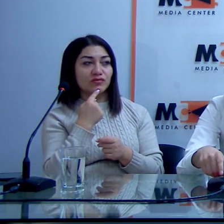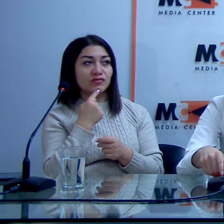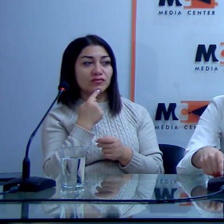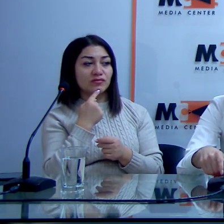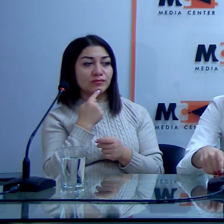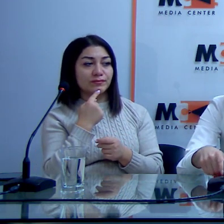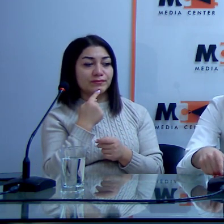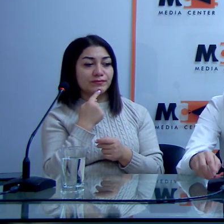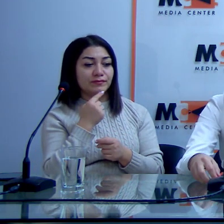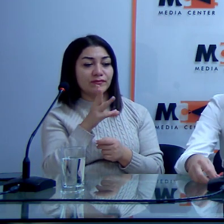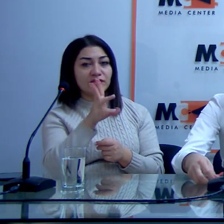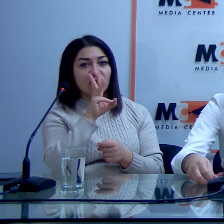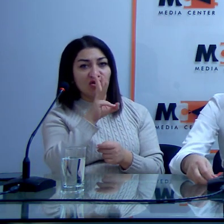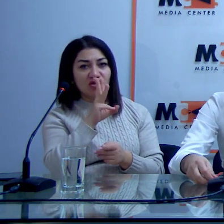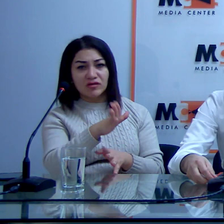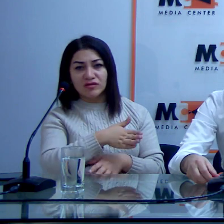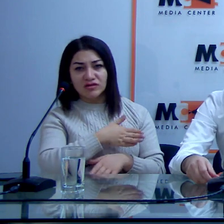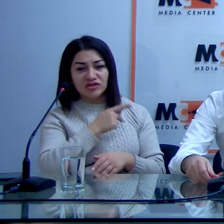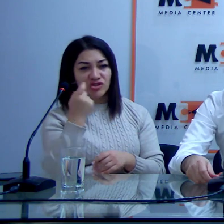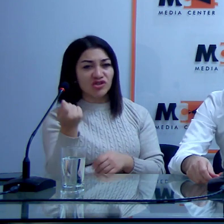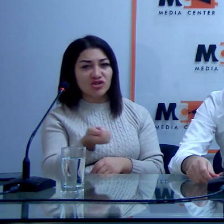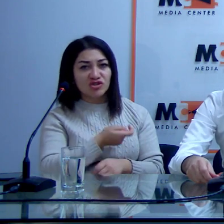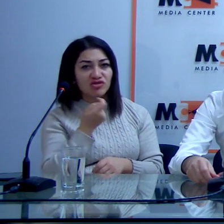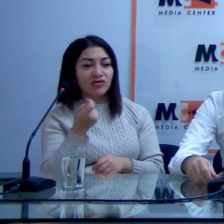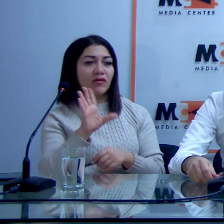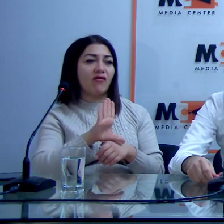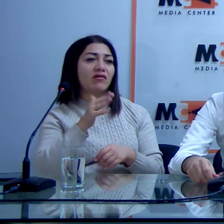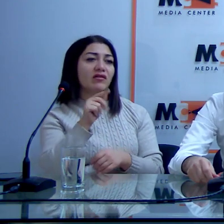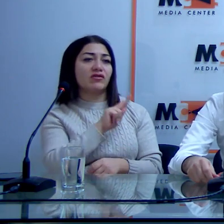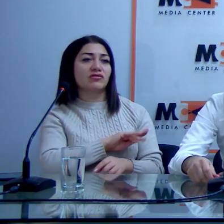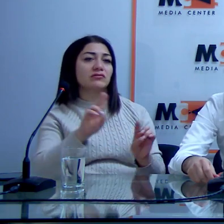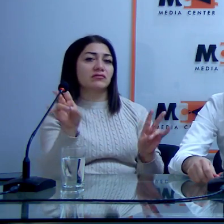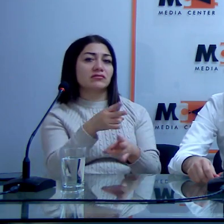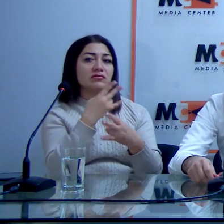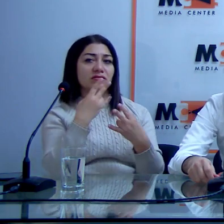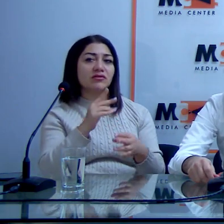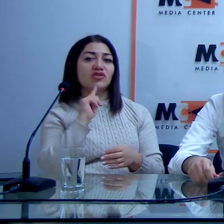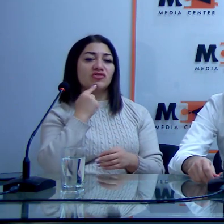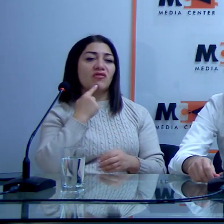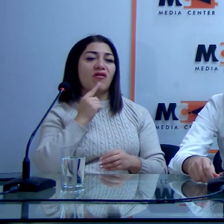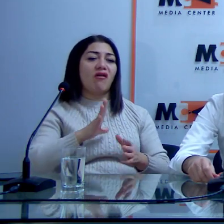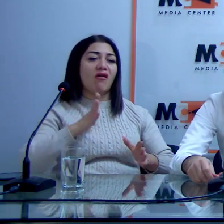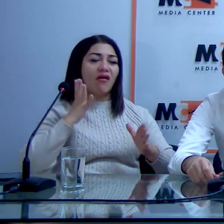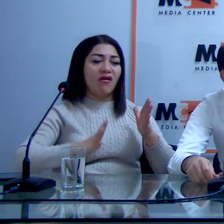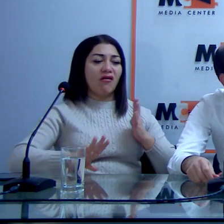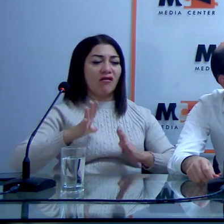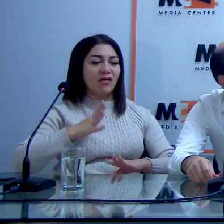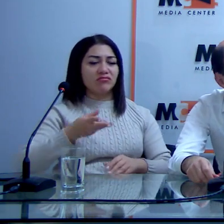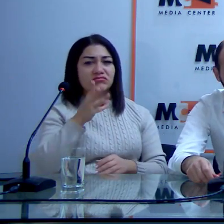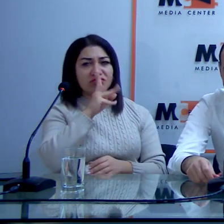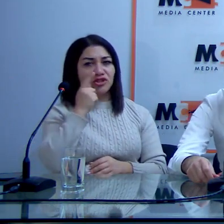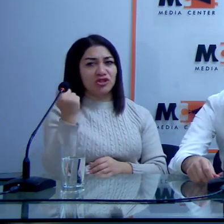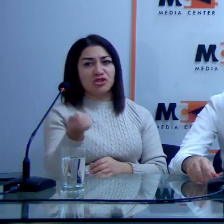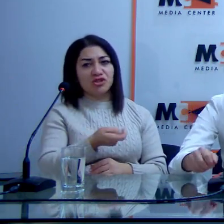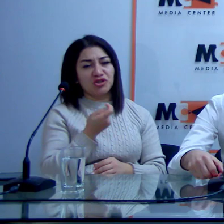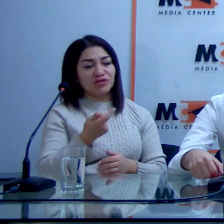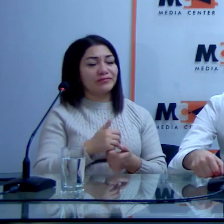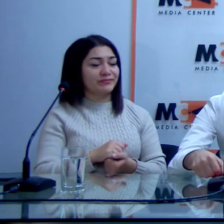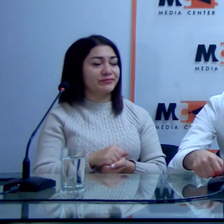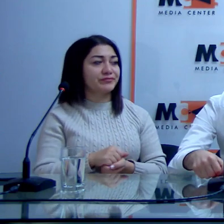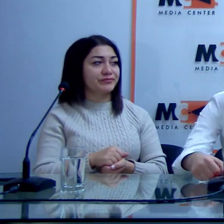համապատասխան վարձատրություն չկա, եւ ավելի լավ է իրենք չաշխատեն, քան այդքան դժվարությունների միջով անցնեն աշխատելու համար։